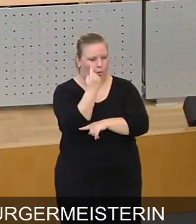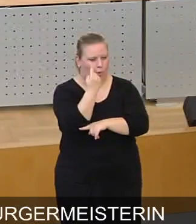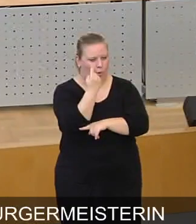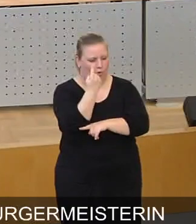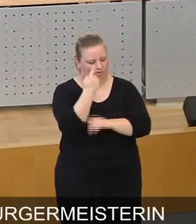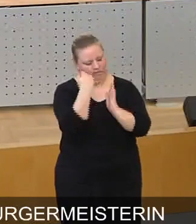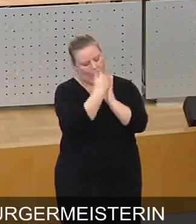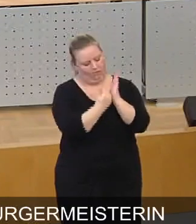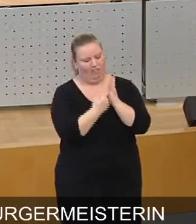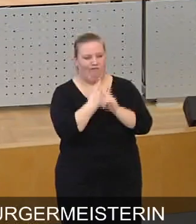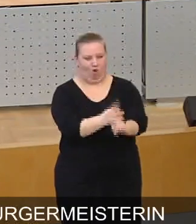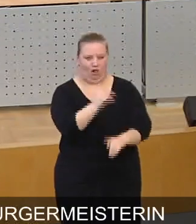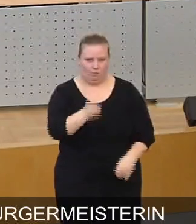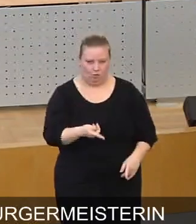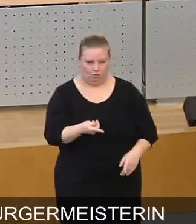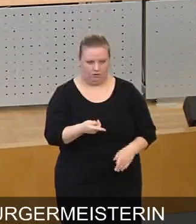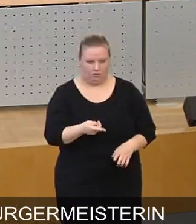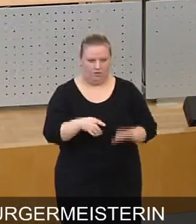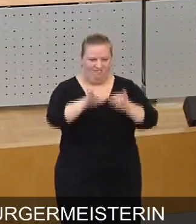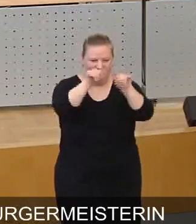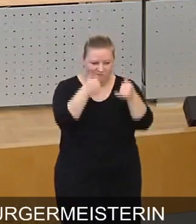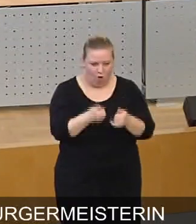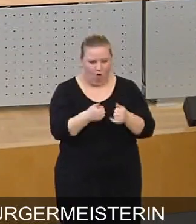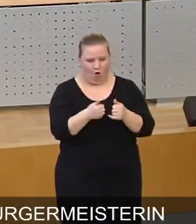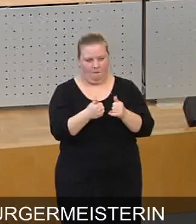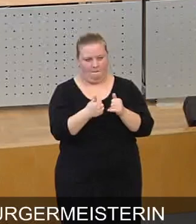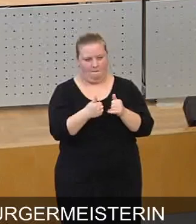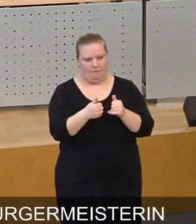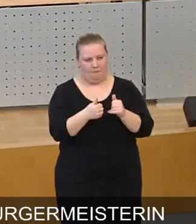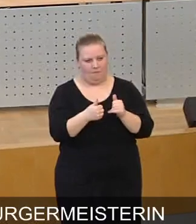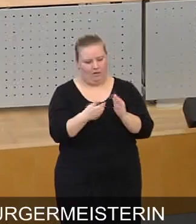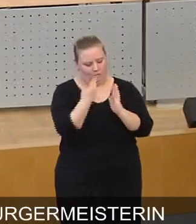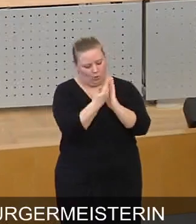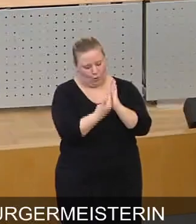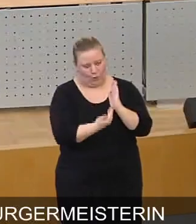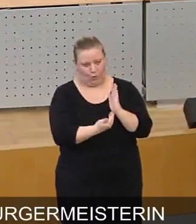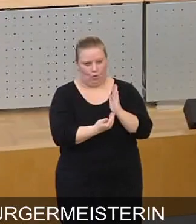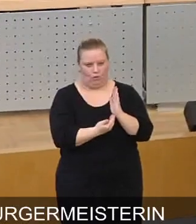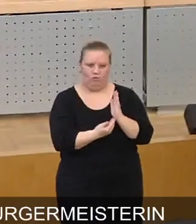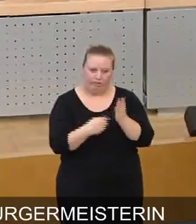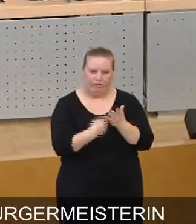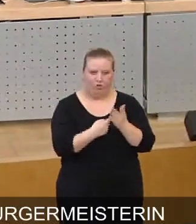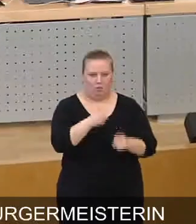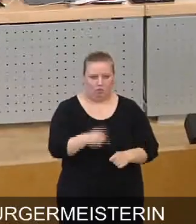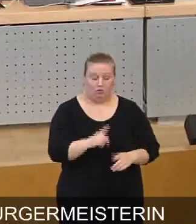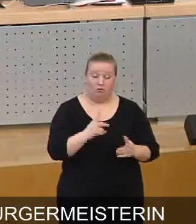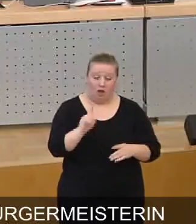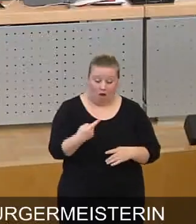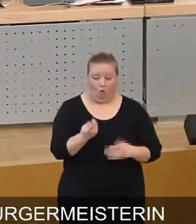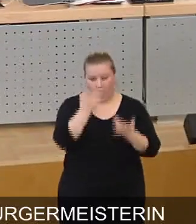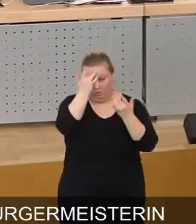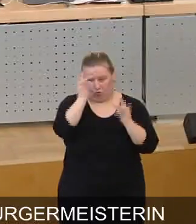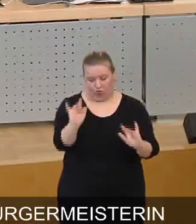Mieterhöhungsverlangen, Form und Begründung des Mieterhöhungsverlangens, die geltend machen und ebenfalls die Zustimmung